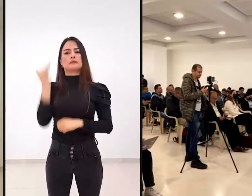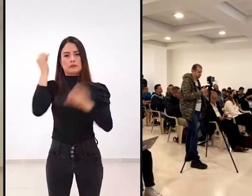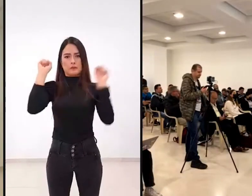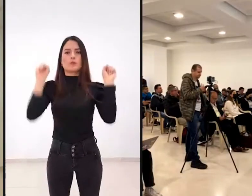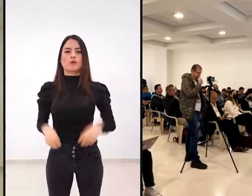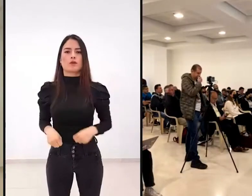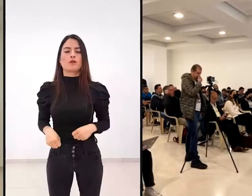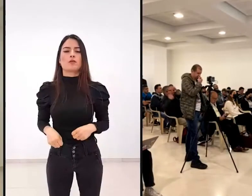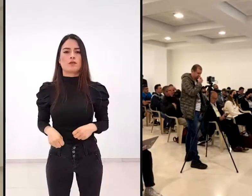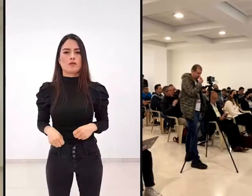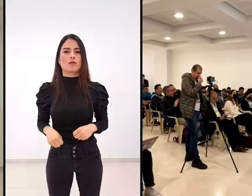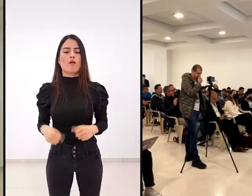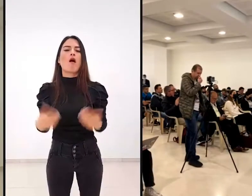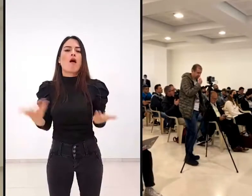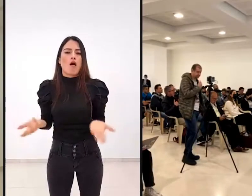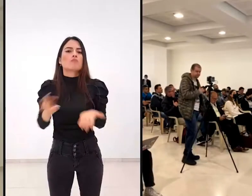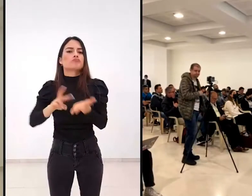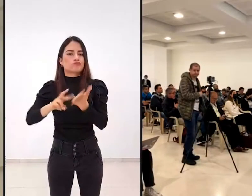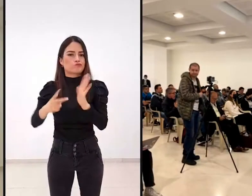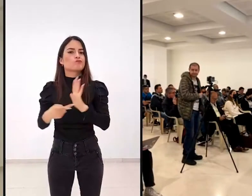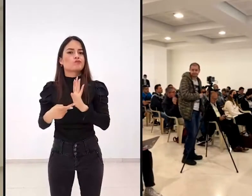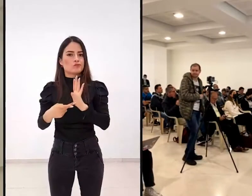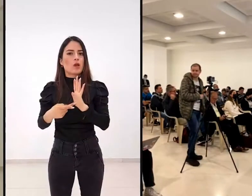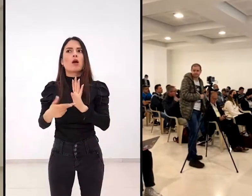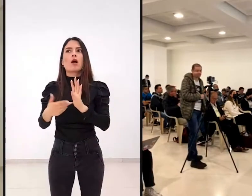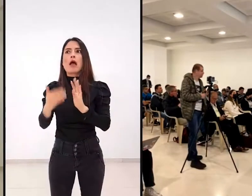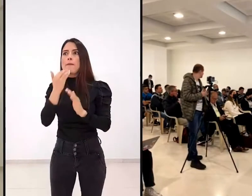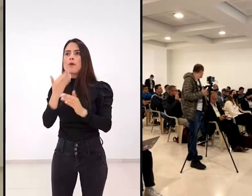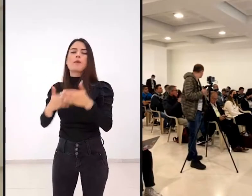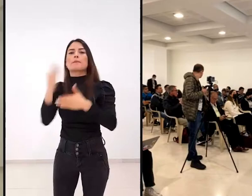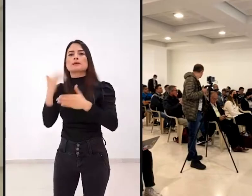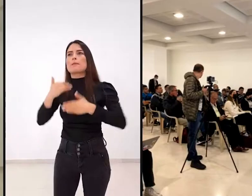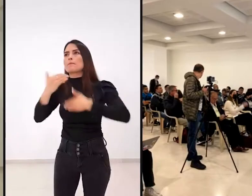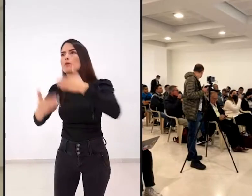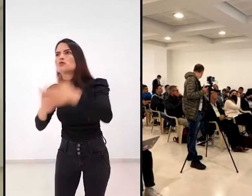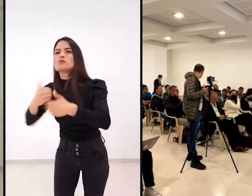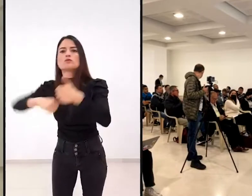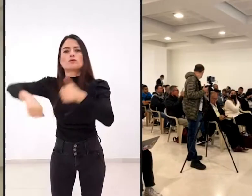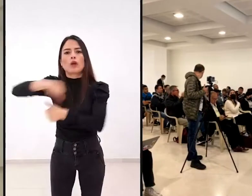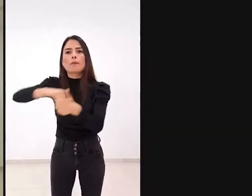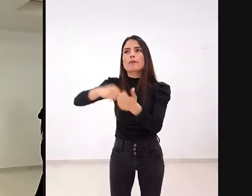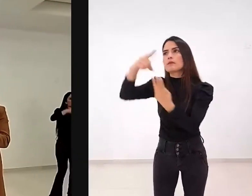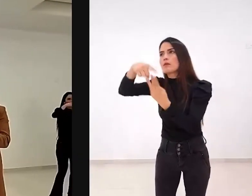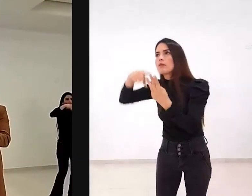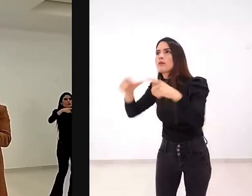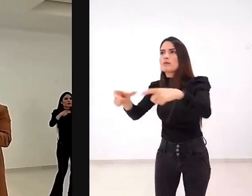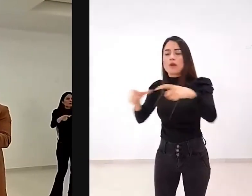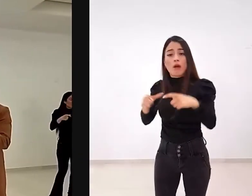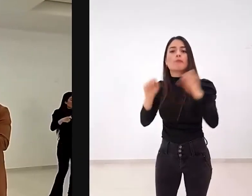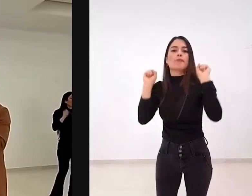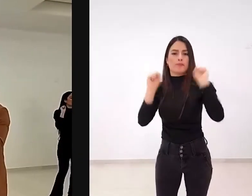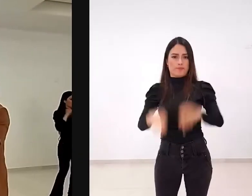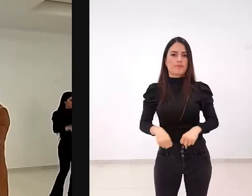es decir podrá ser antes constante este señor